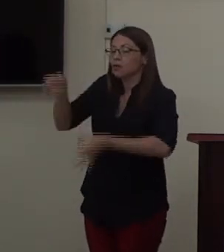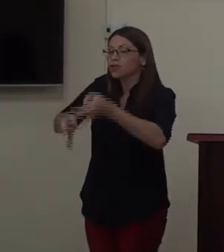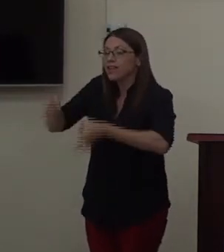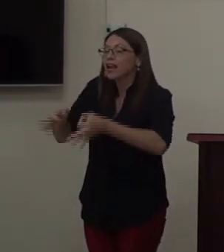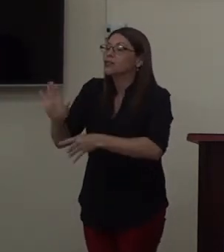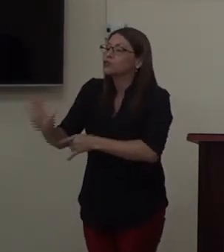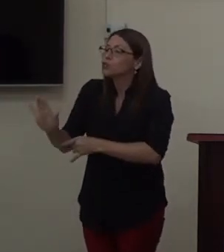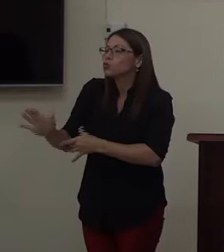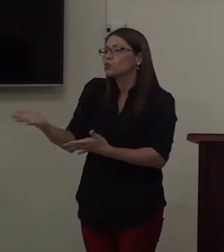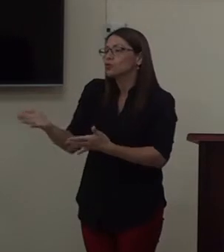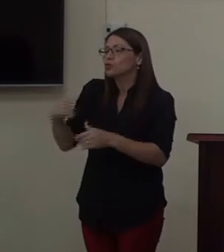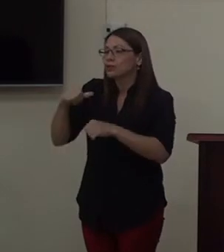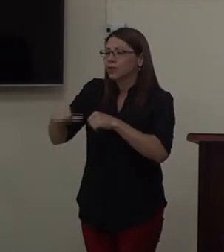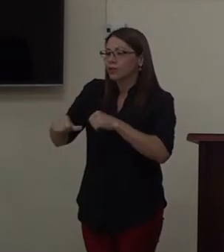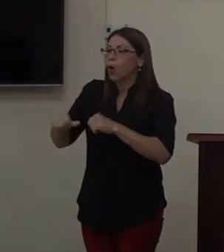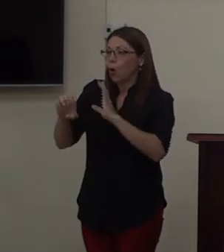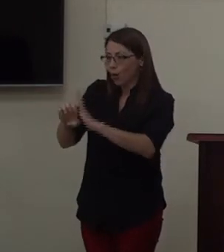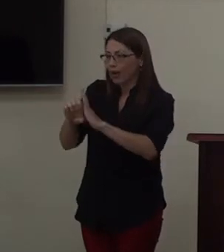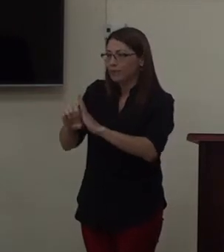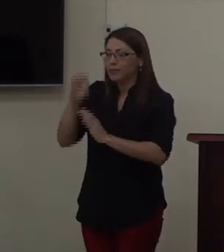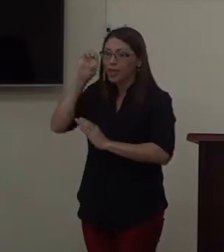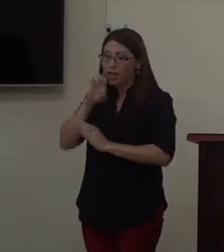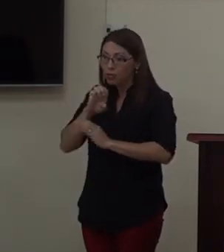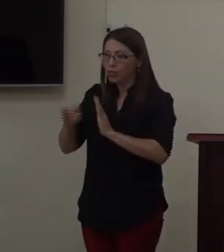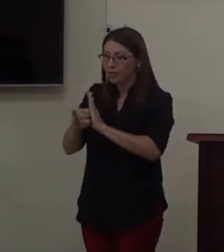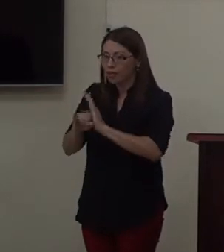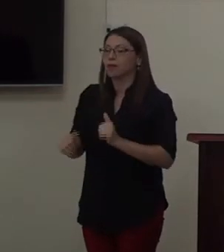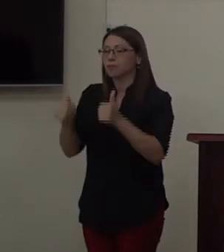sus esfuerzos por revitalizar la lengua.